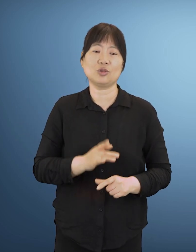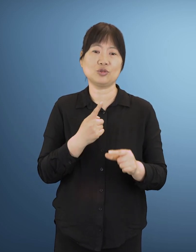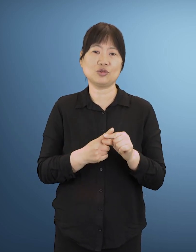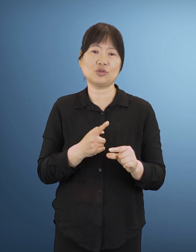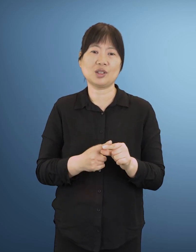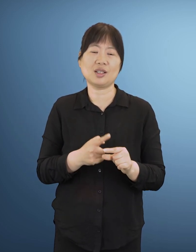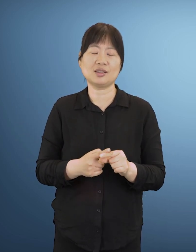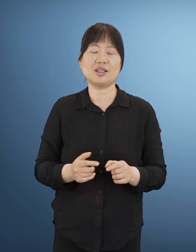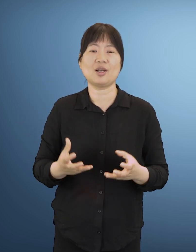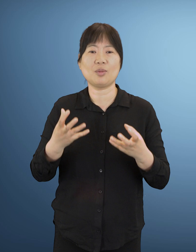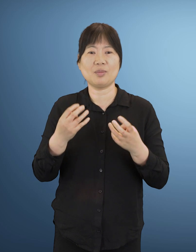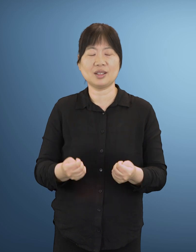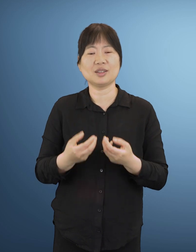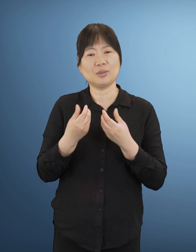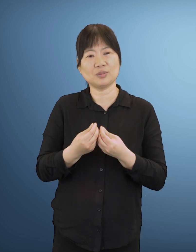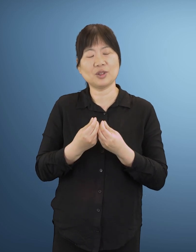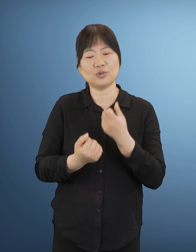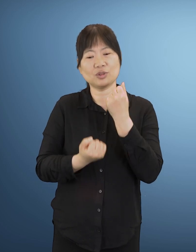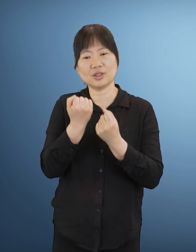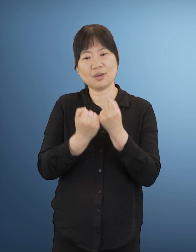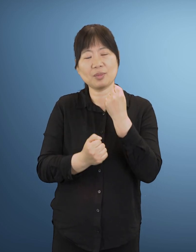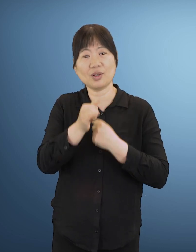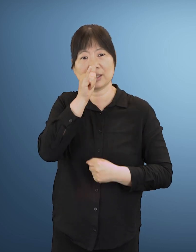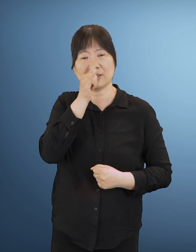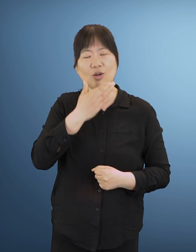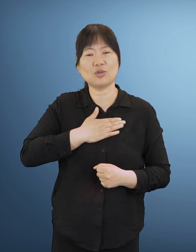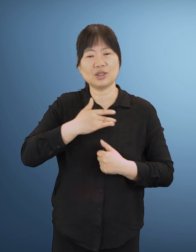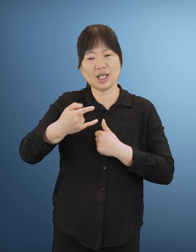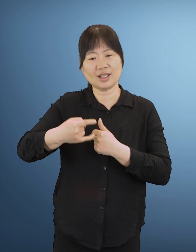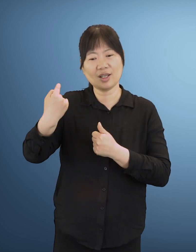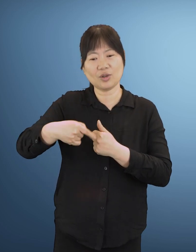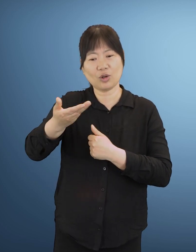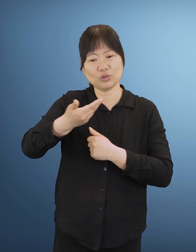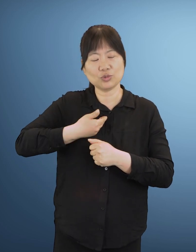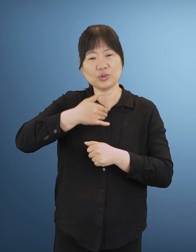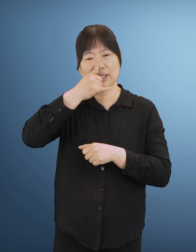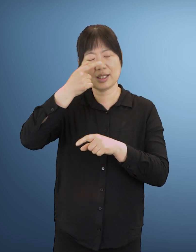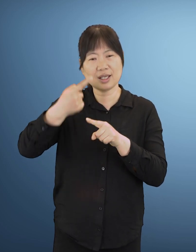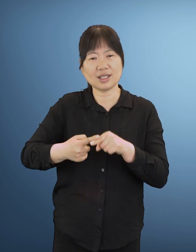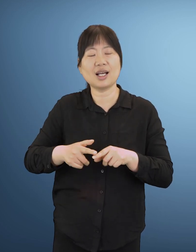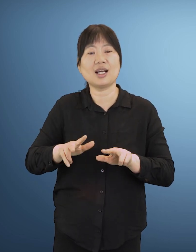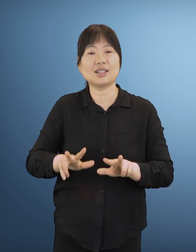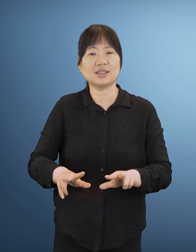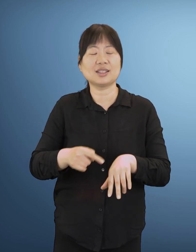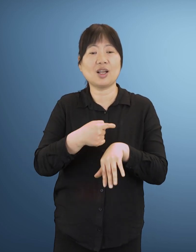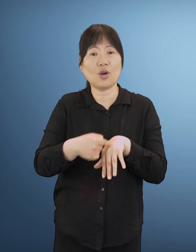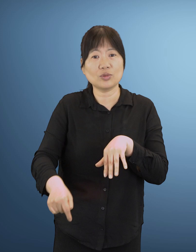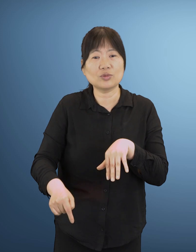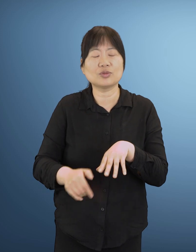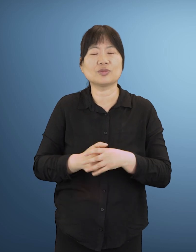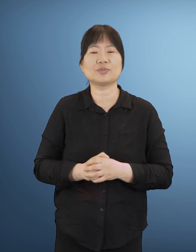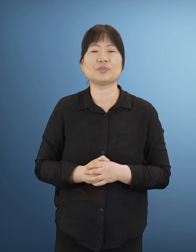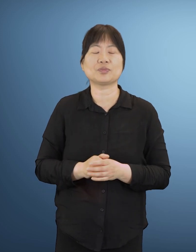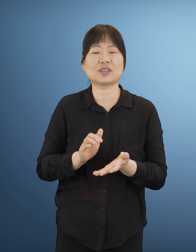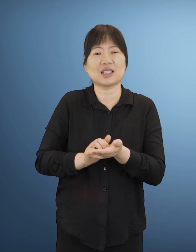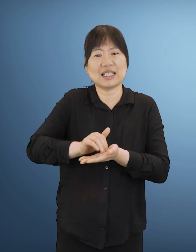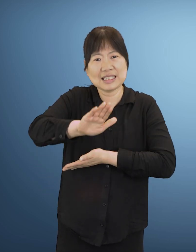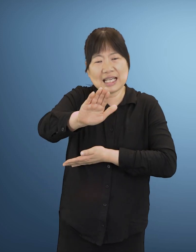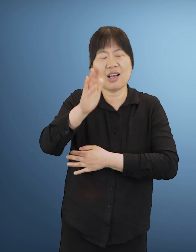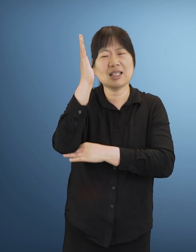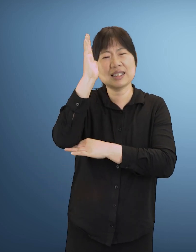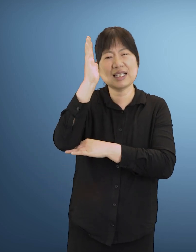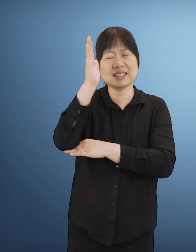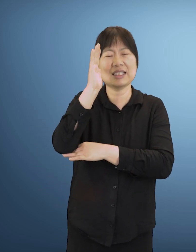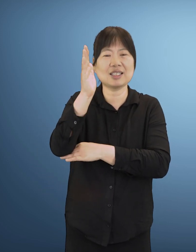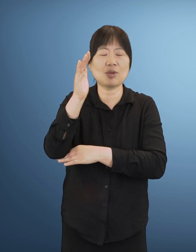중간에 많은 비유의 설명을 통해 우리들에게 교훈하시다가 이 혈육에 배척당하는